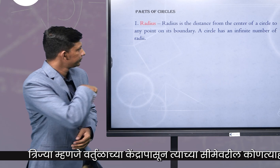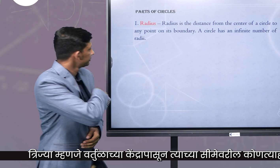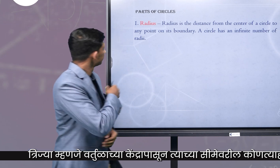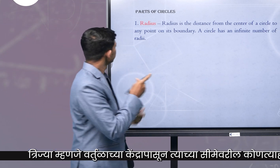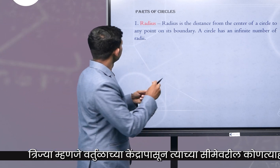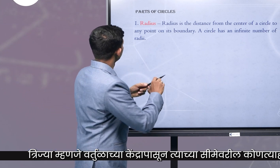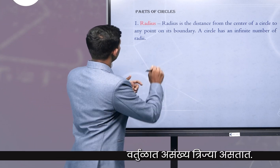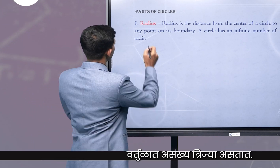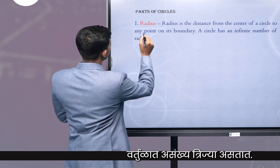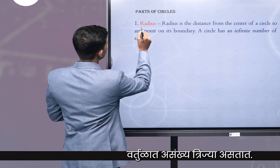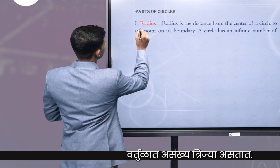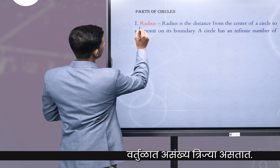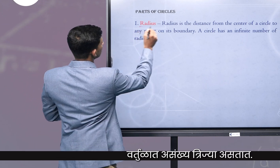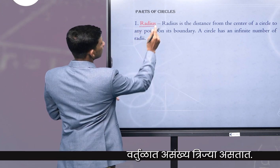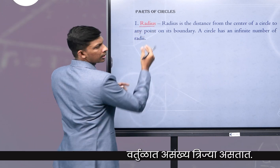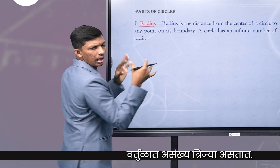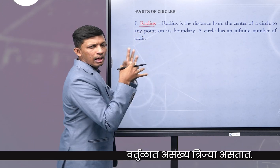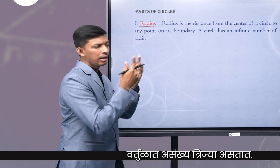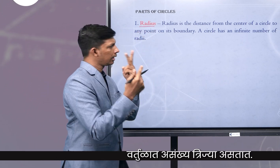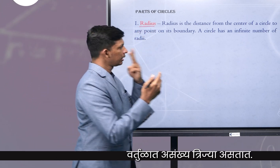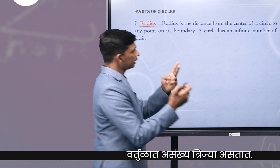बिंदूपर्यंतचे अंतर. वर्तुळात असंख्य त्रिज्या असतात.